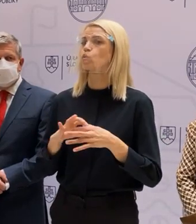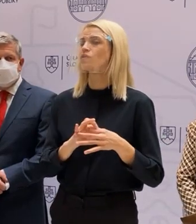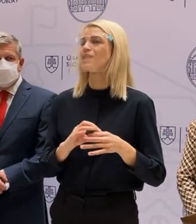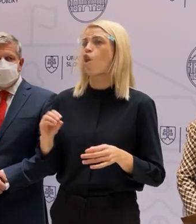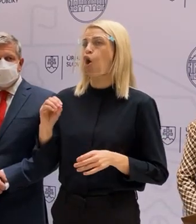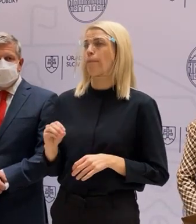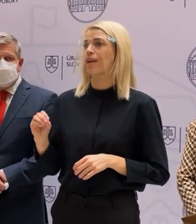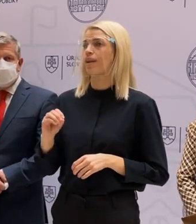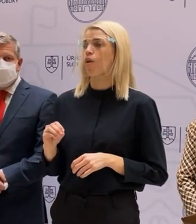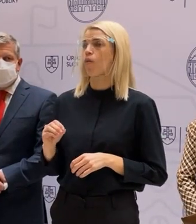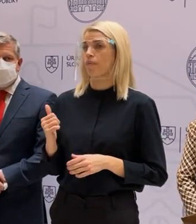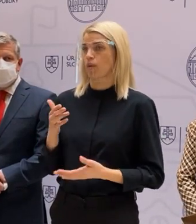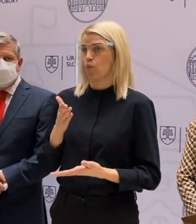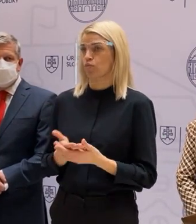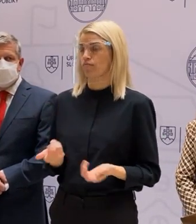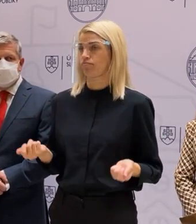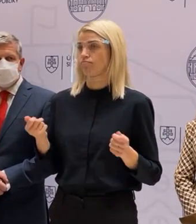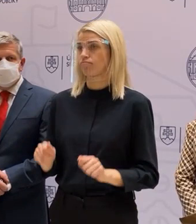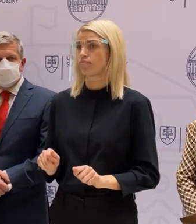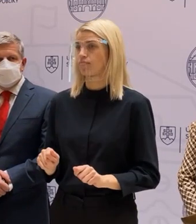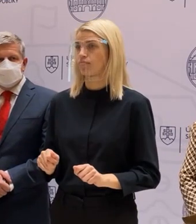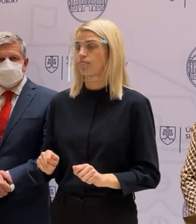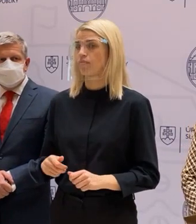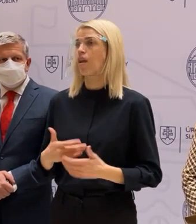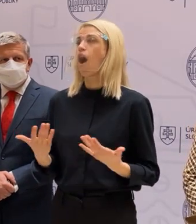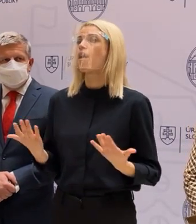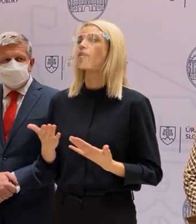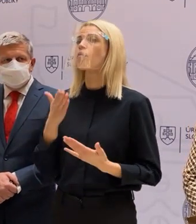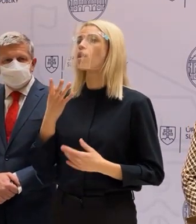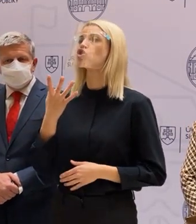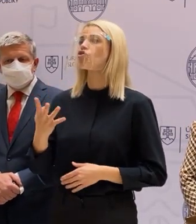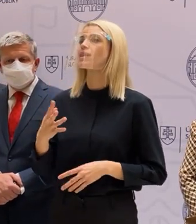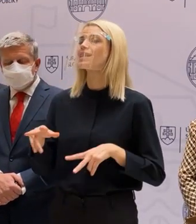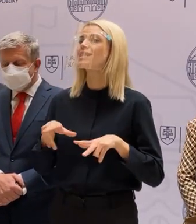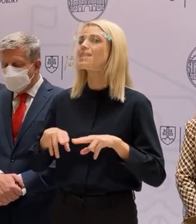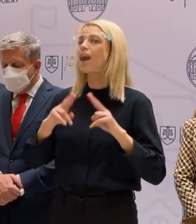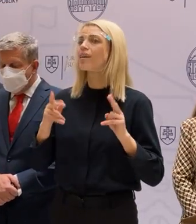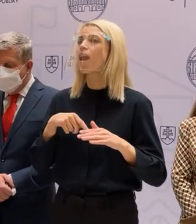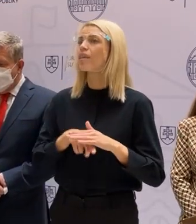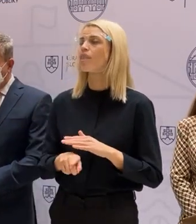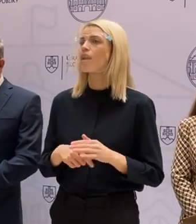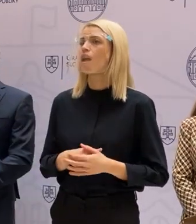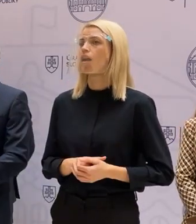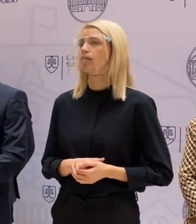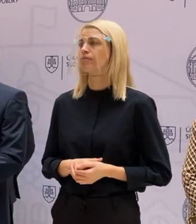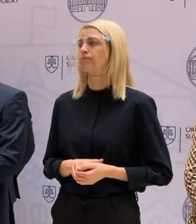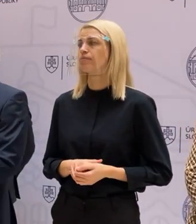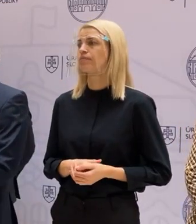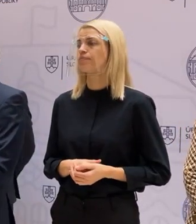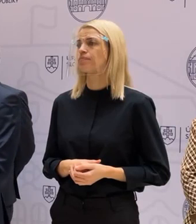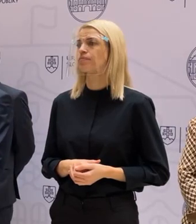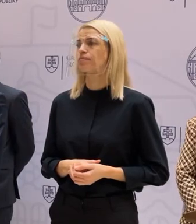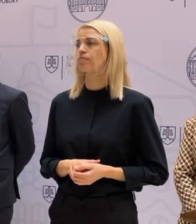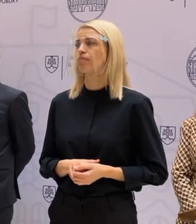omikronu. Či už ste teda uzavreli túto kapitolu a kde budú tie 4 zariadenia, ktoré by to mali byť na Slovensku?